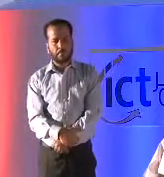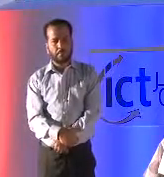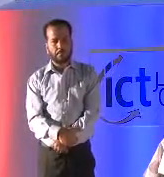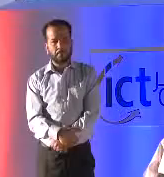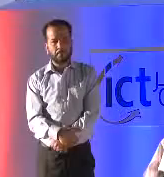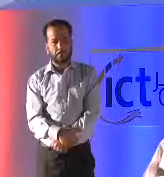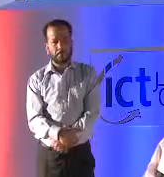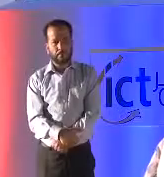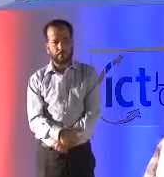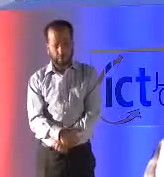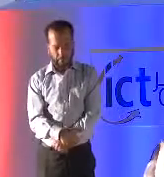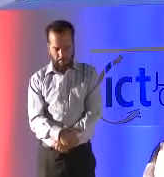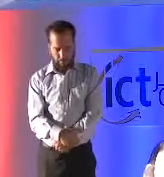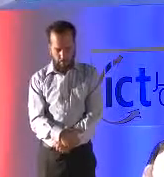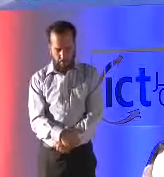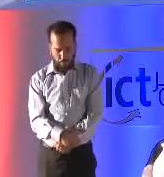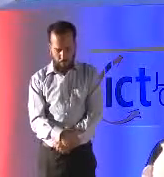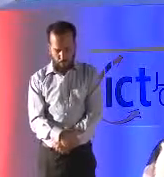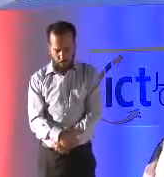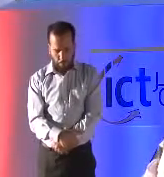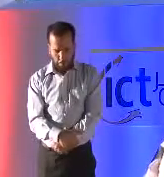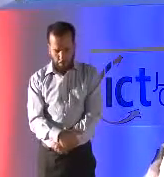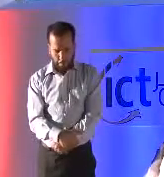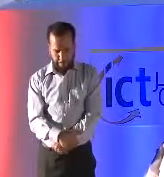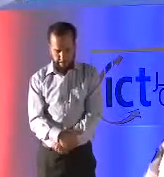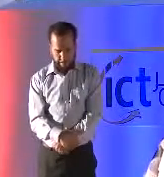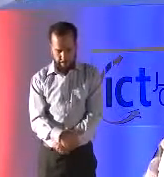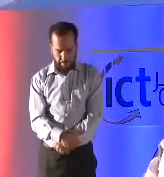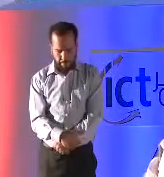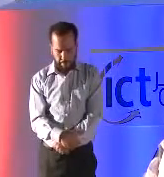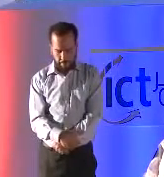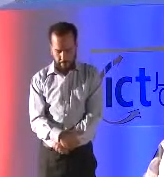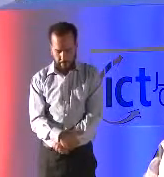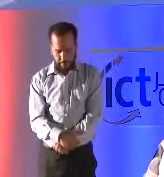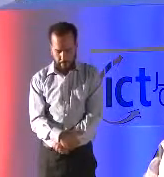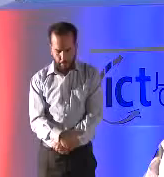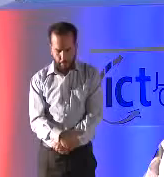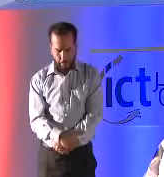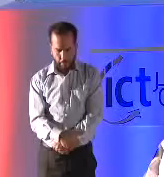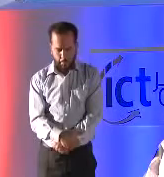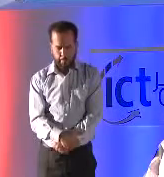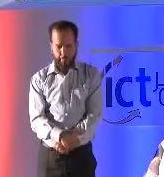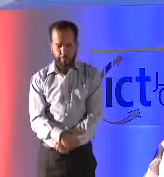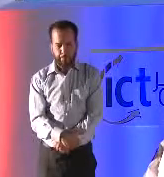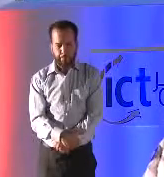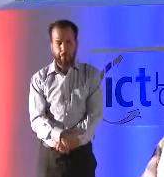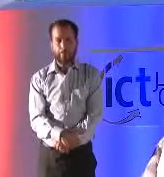and how it impacted blind people all over the